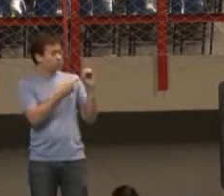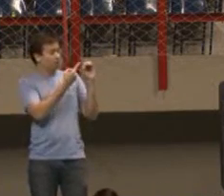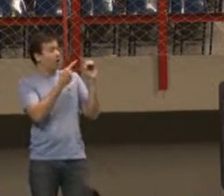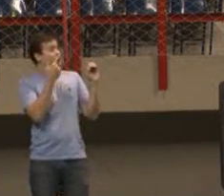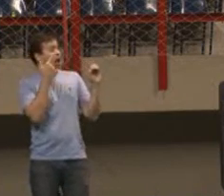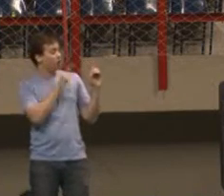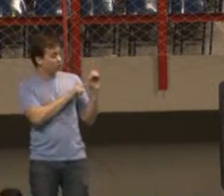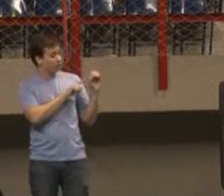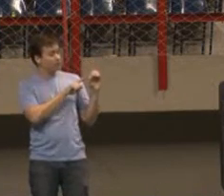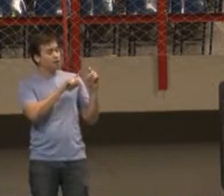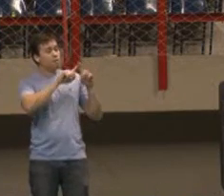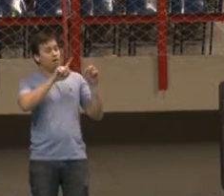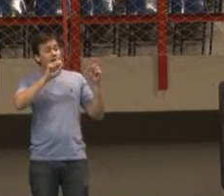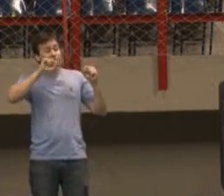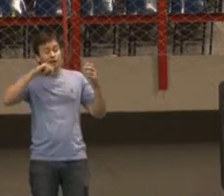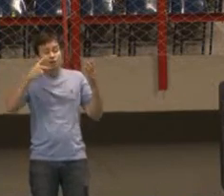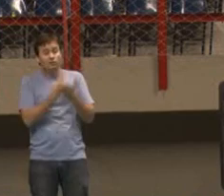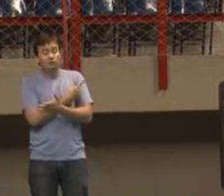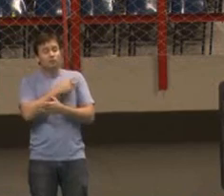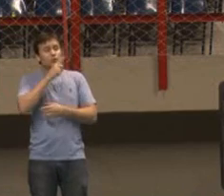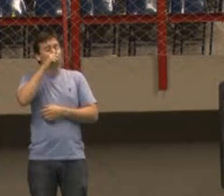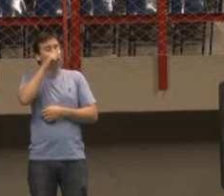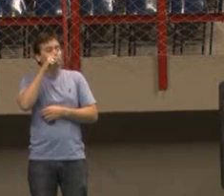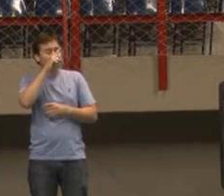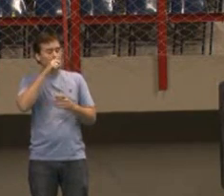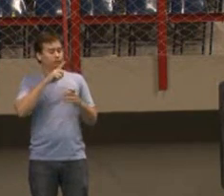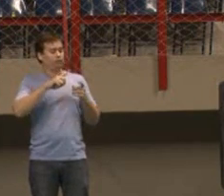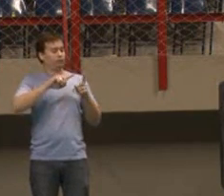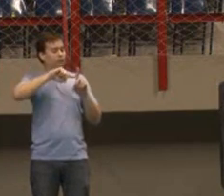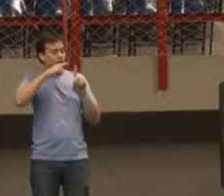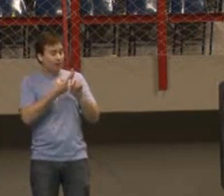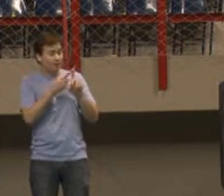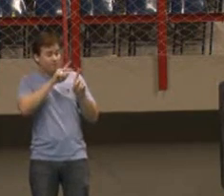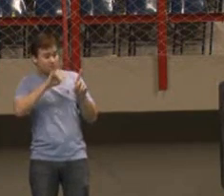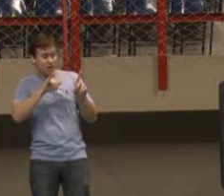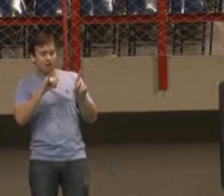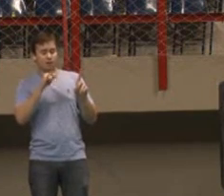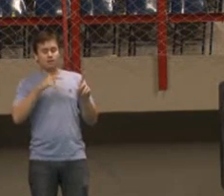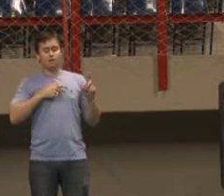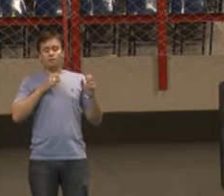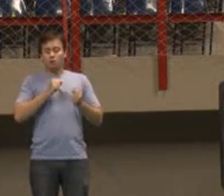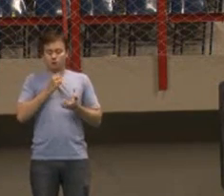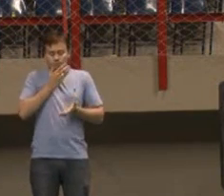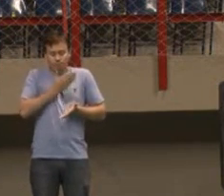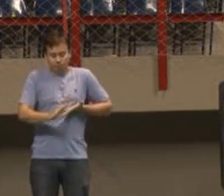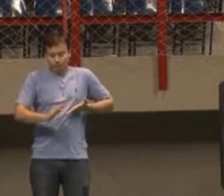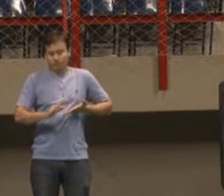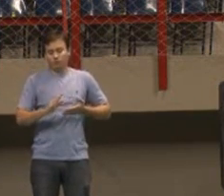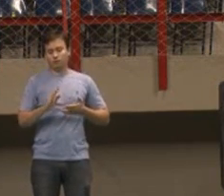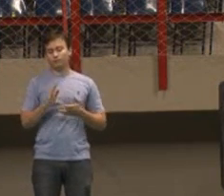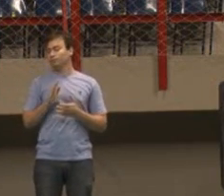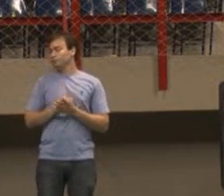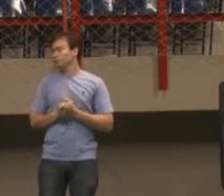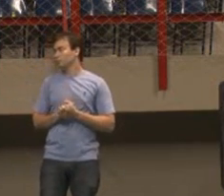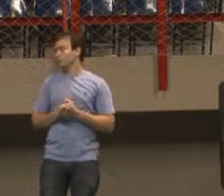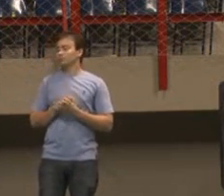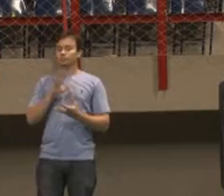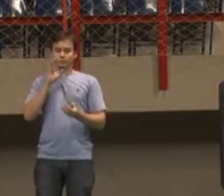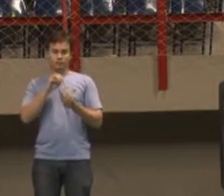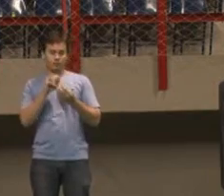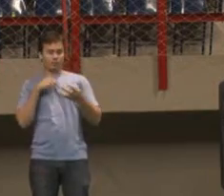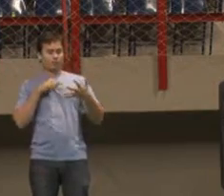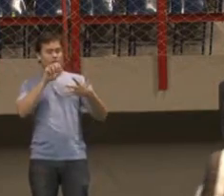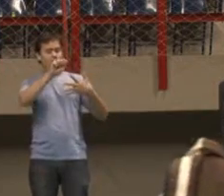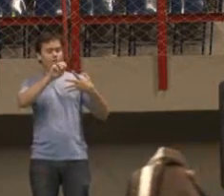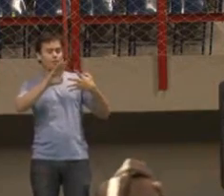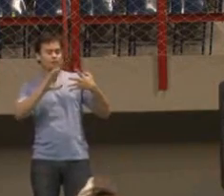recurso alternativo. Com base nisso, assinale a alternativa correta. A chamada pílula